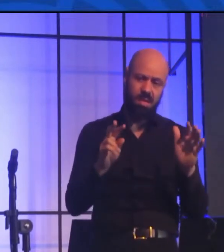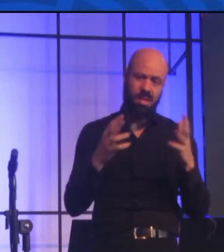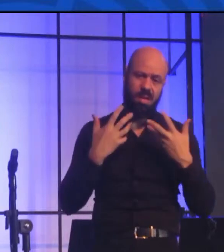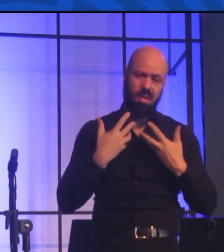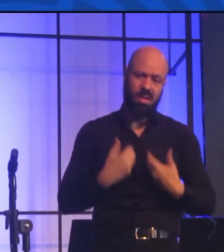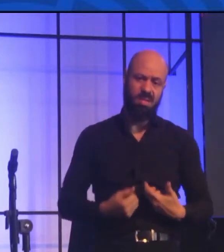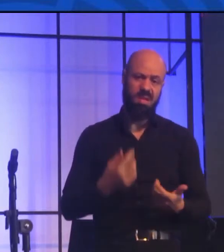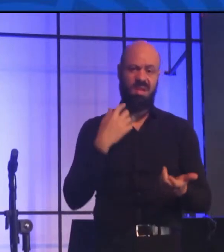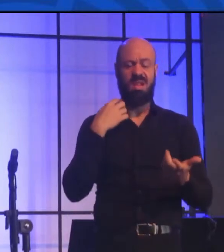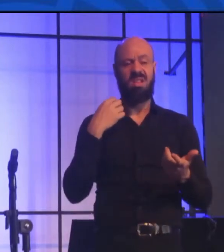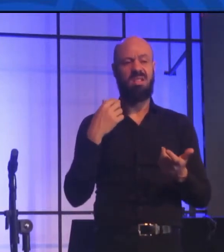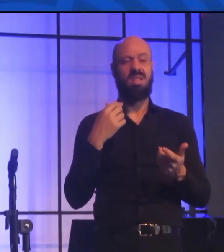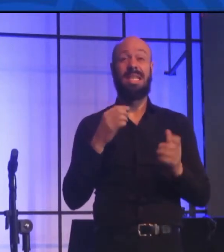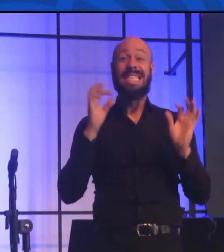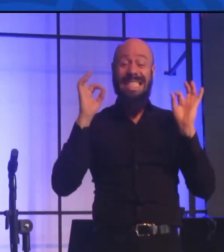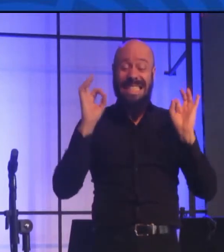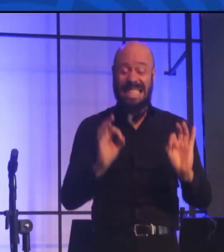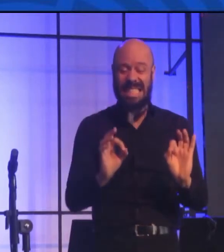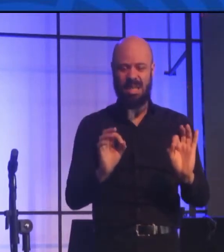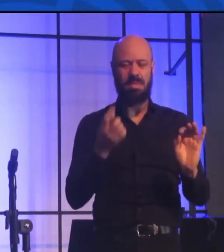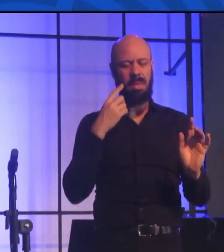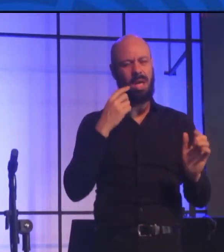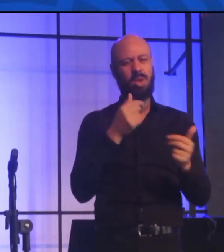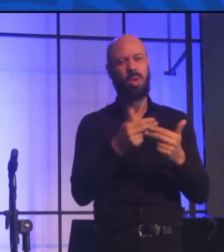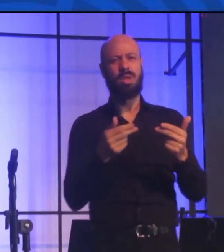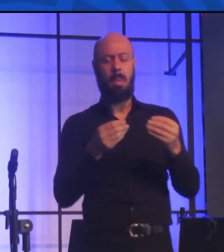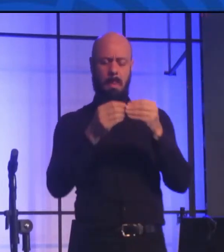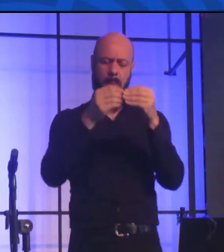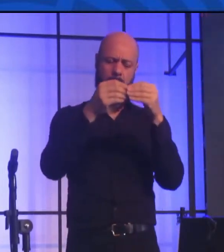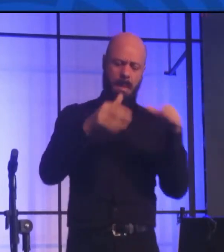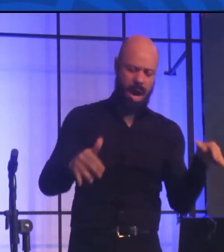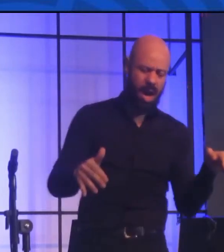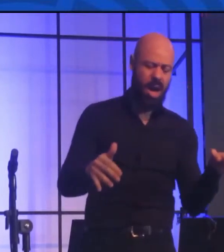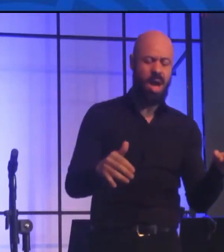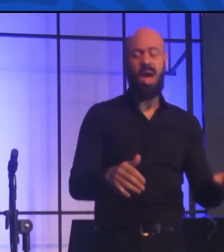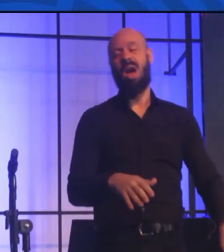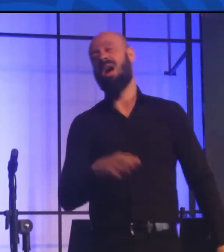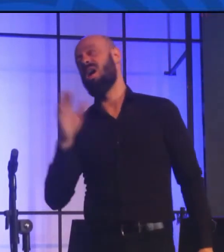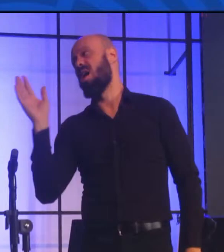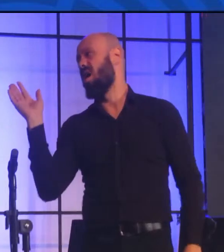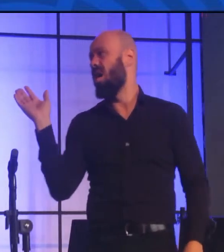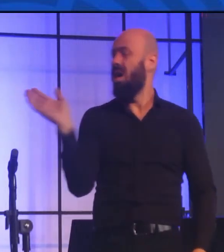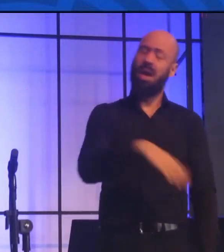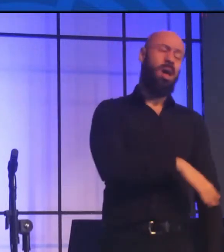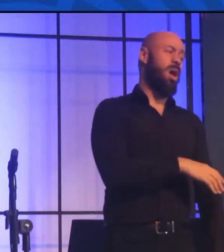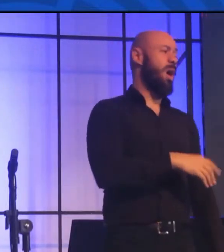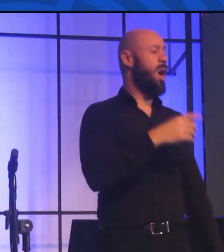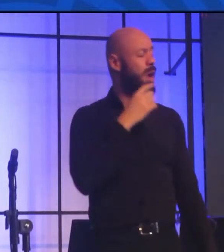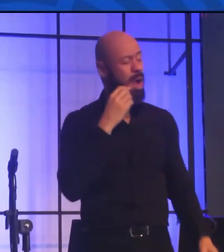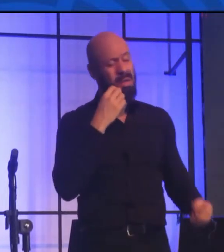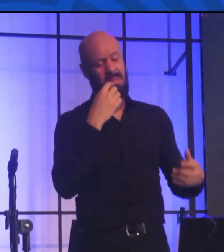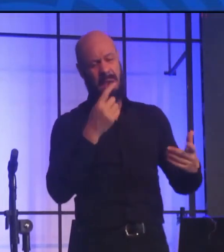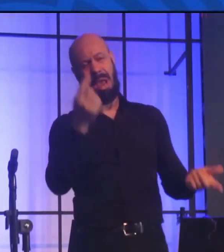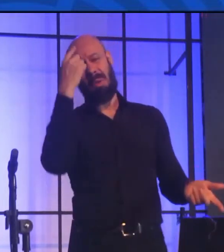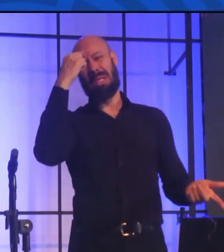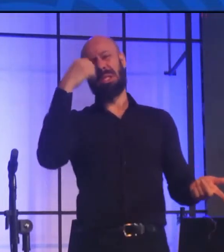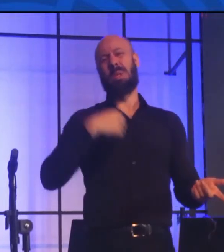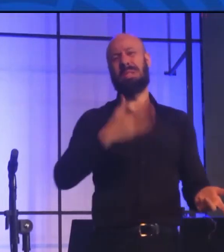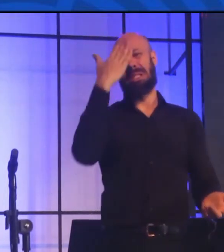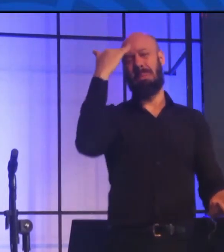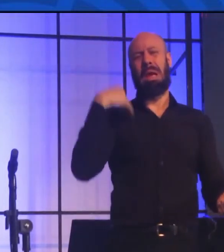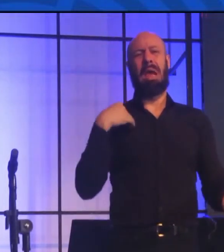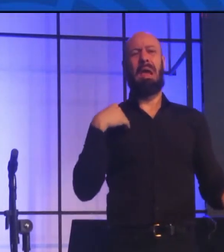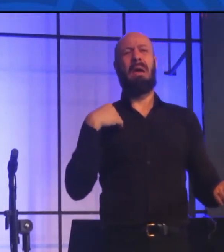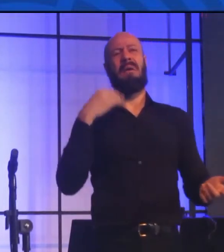dão certo, quando as coisas desmoronam, simplesmente diz: não valeu a pena, não deu certo, a fé não